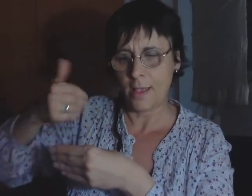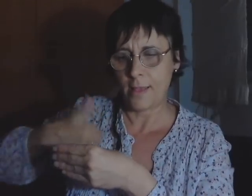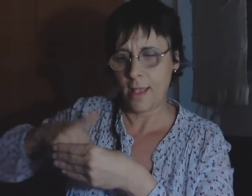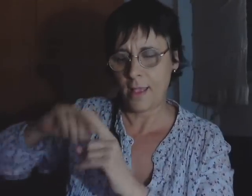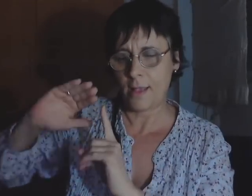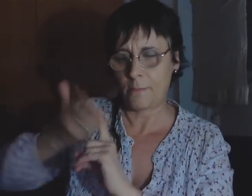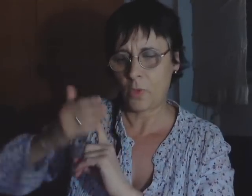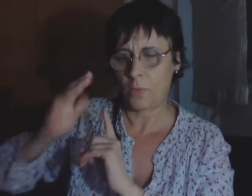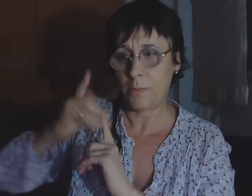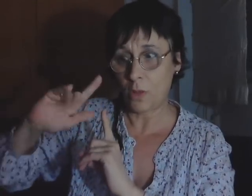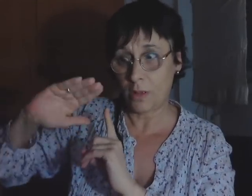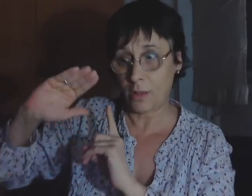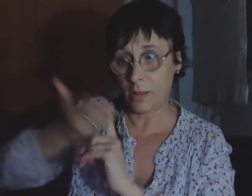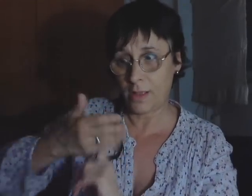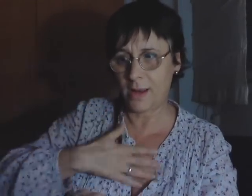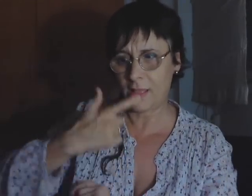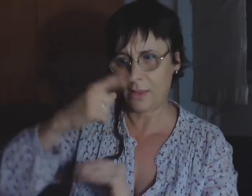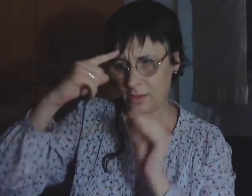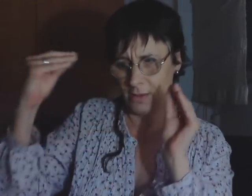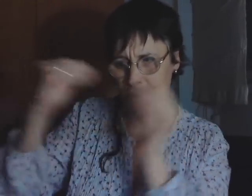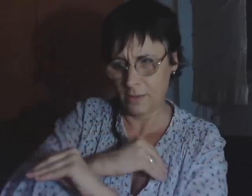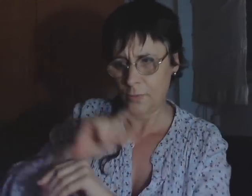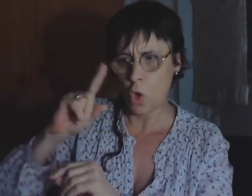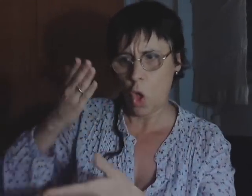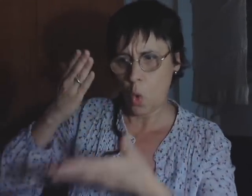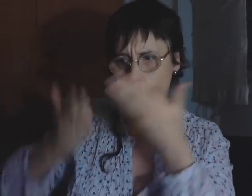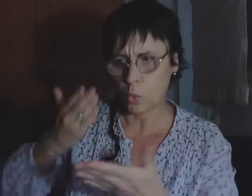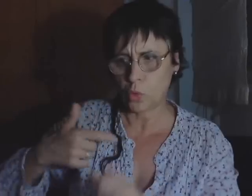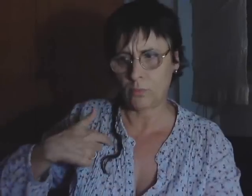Millones de españoles saben, si doy la confianza al Partido Socialista,